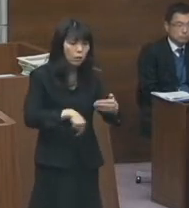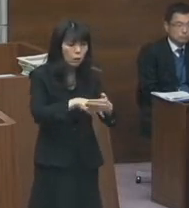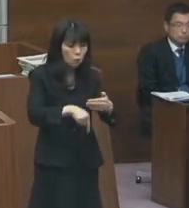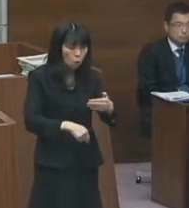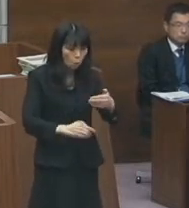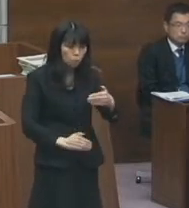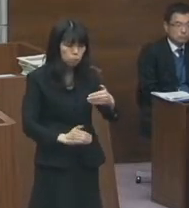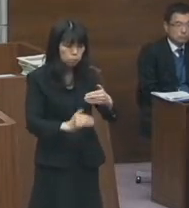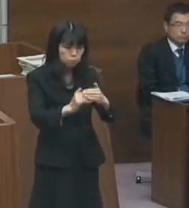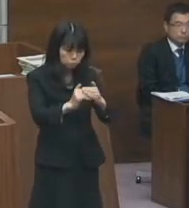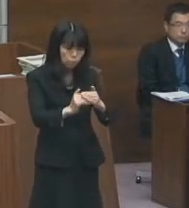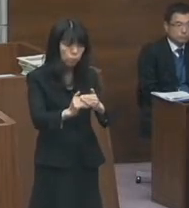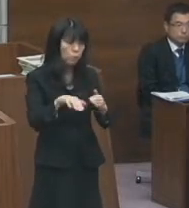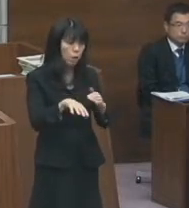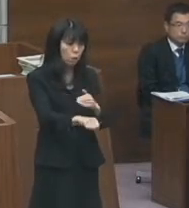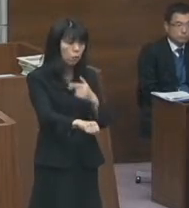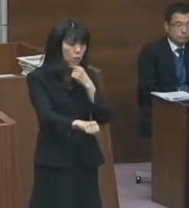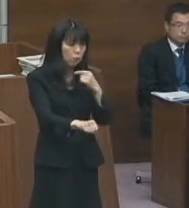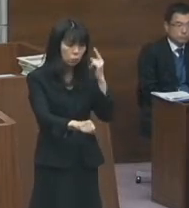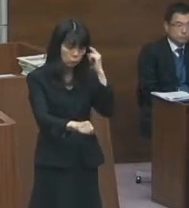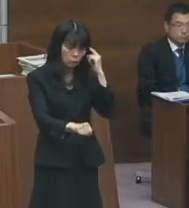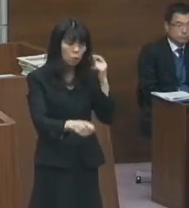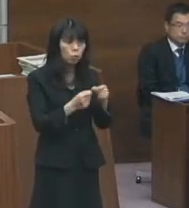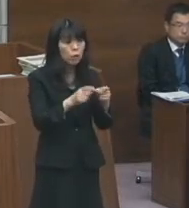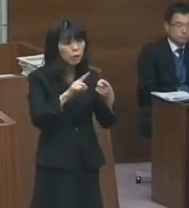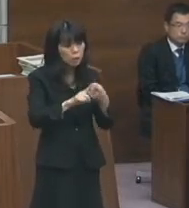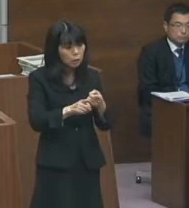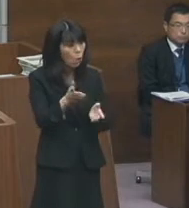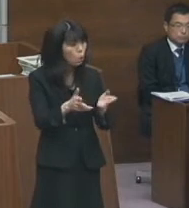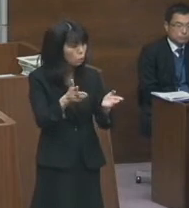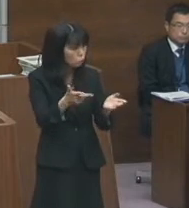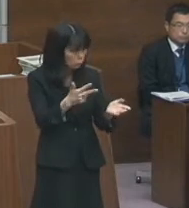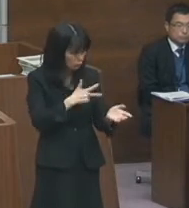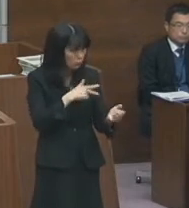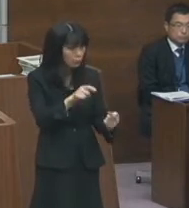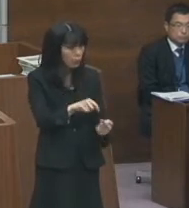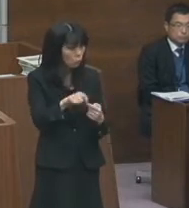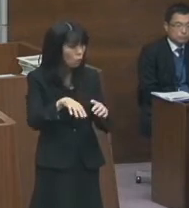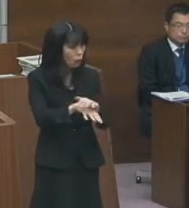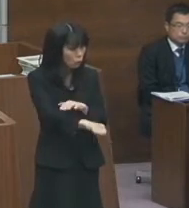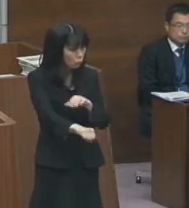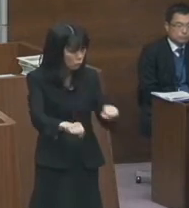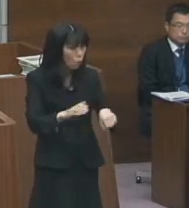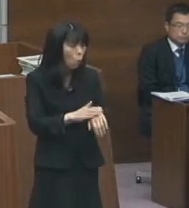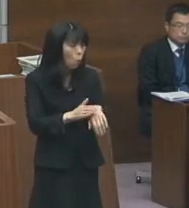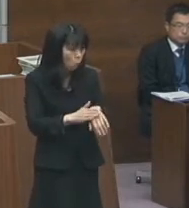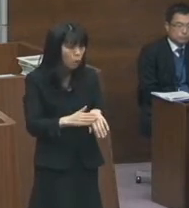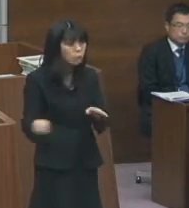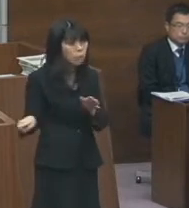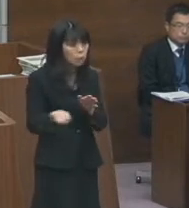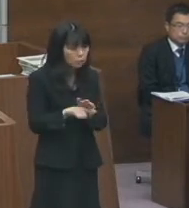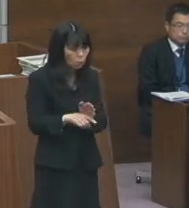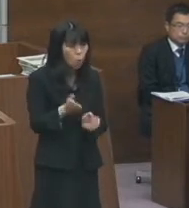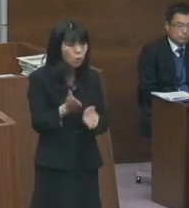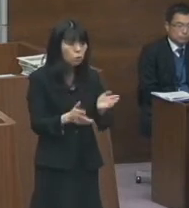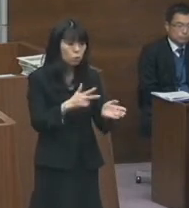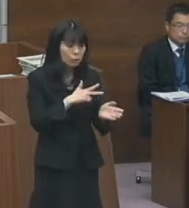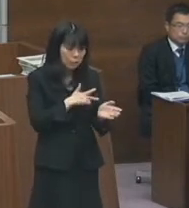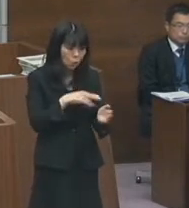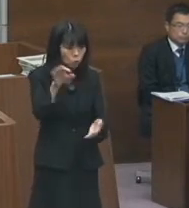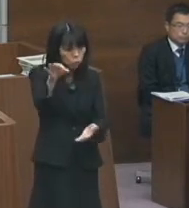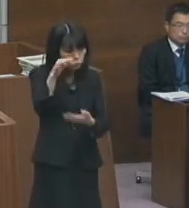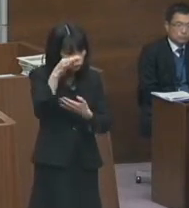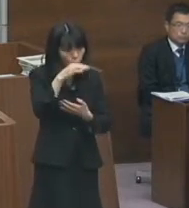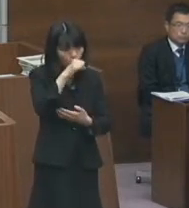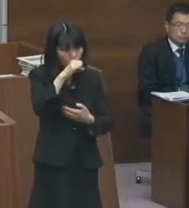りたいと考えております。具体的な保育士確保方策につきましては、これまで実施してまいりました保育士の処遇改善事